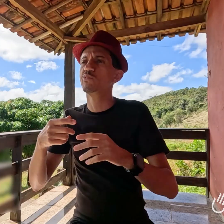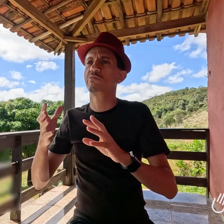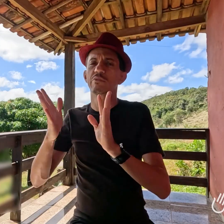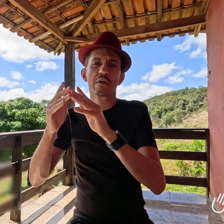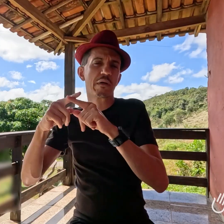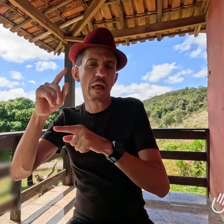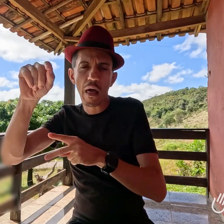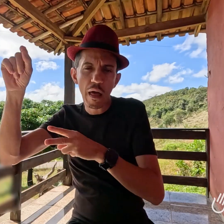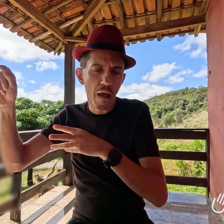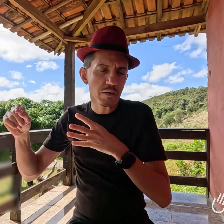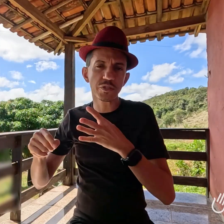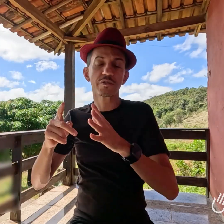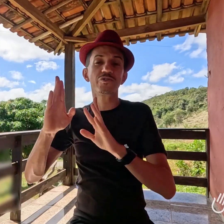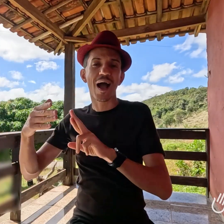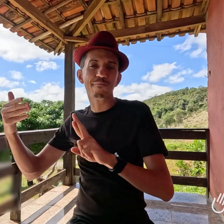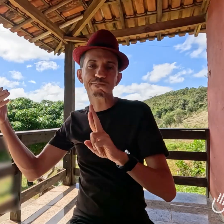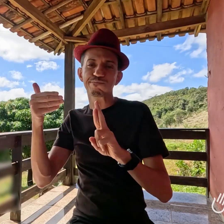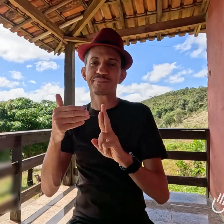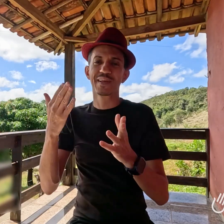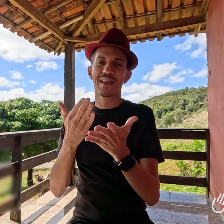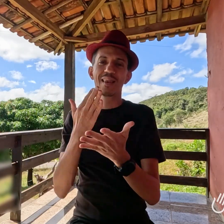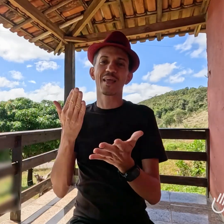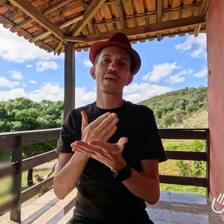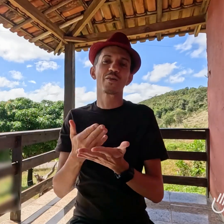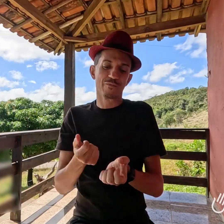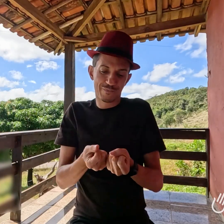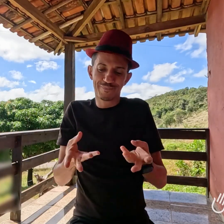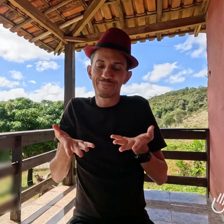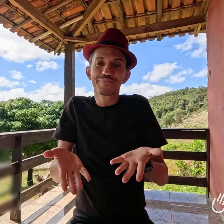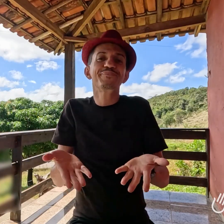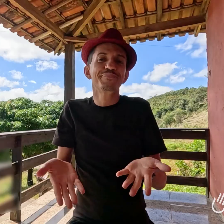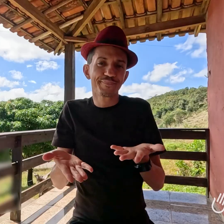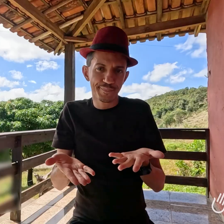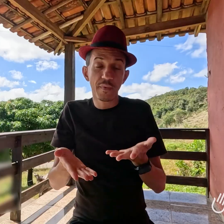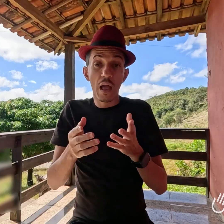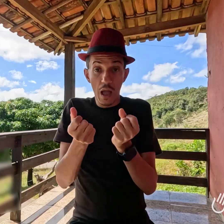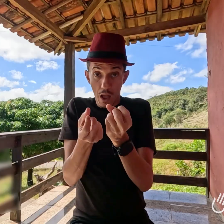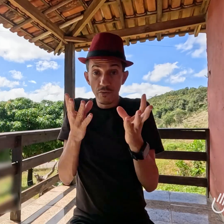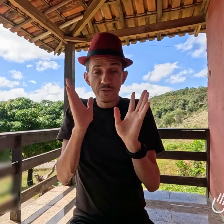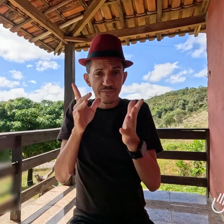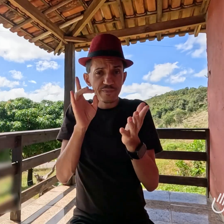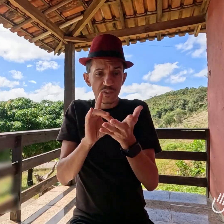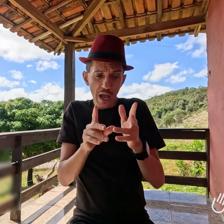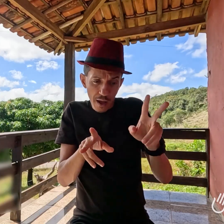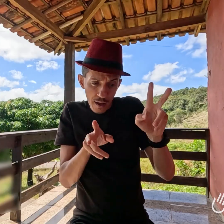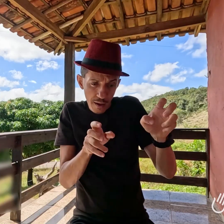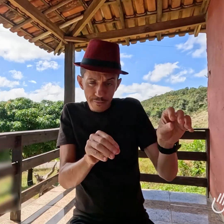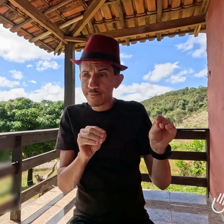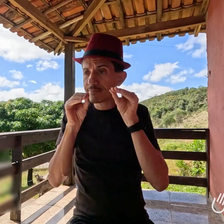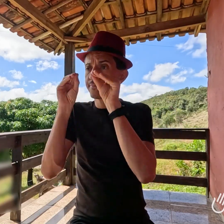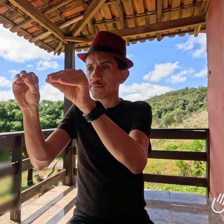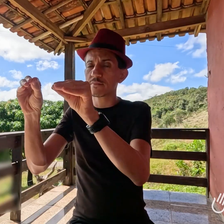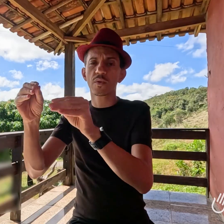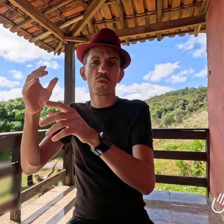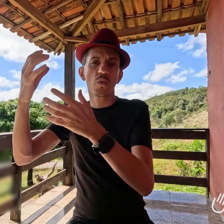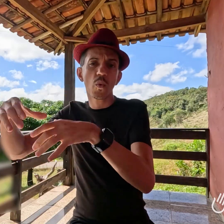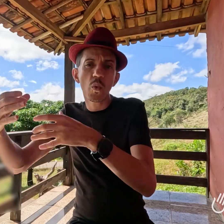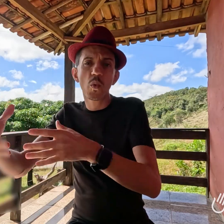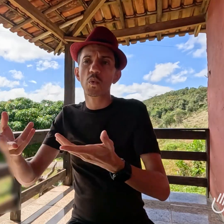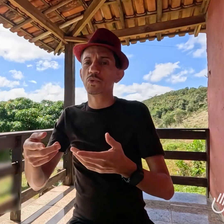livros, nesse livro aqui, por exemplo. Então, qualquer que seja o seu espaço de atuação, ou a sua área de pesquisa de